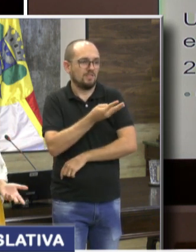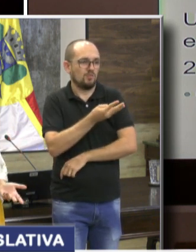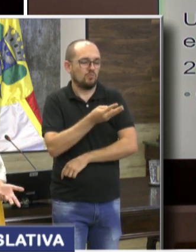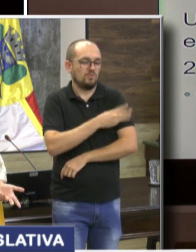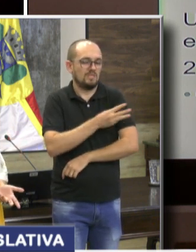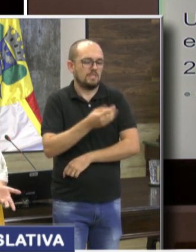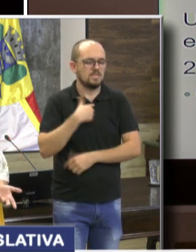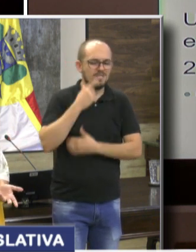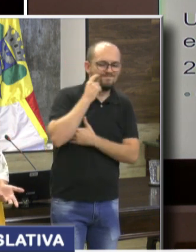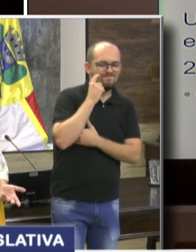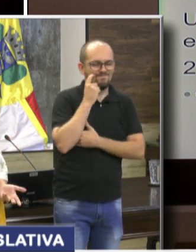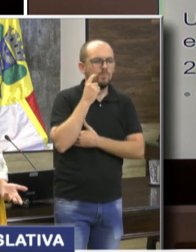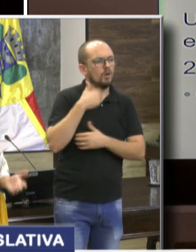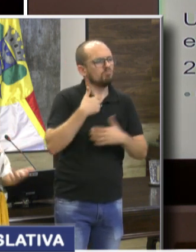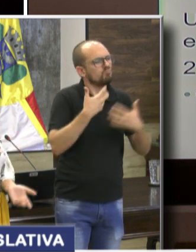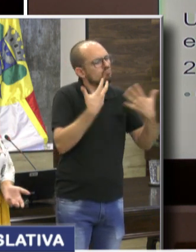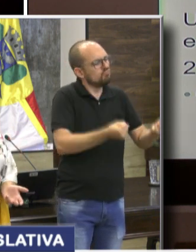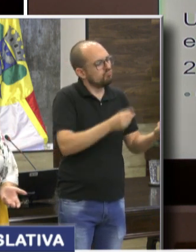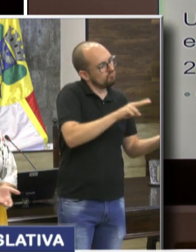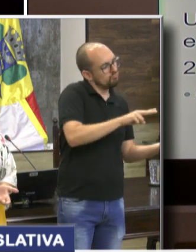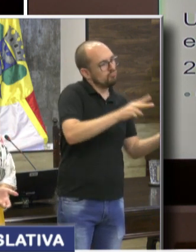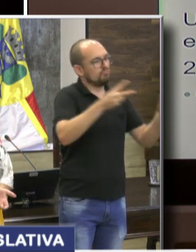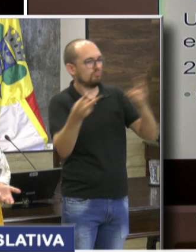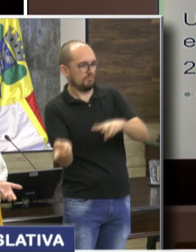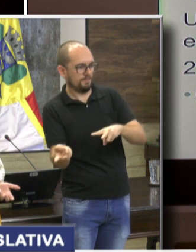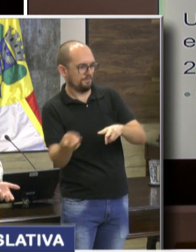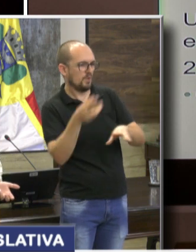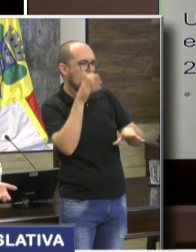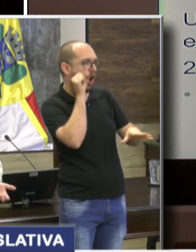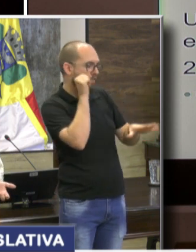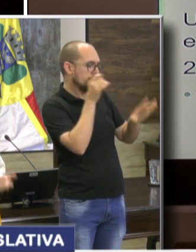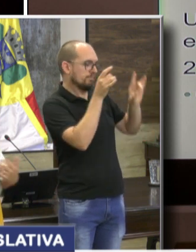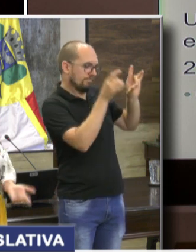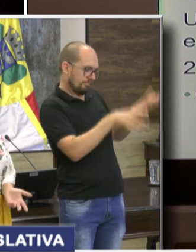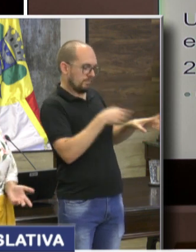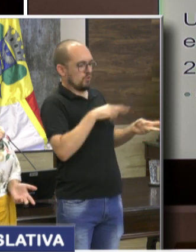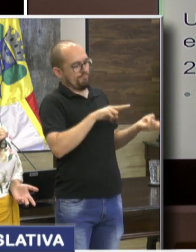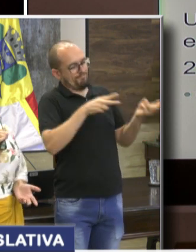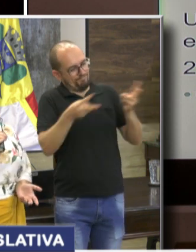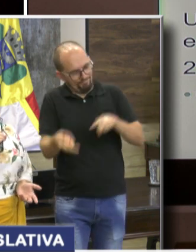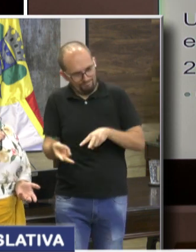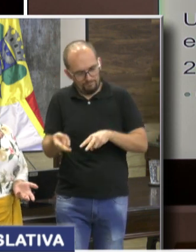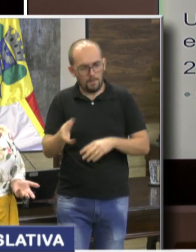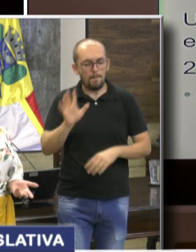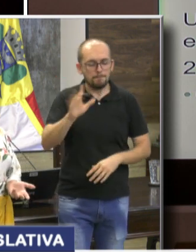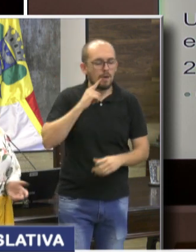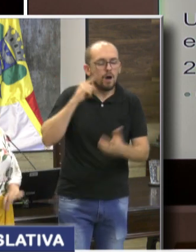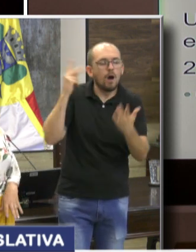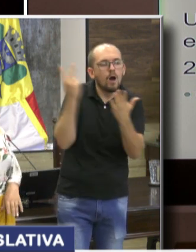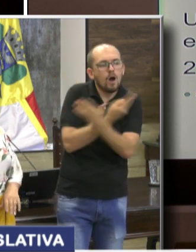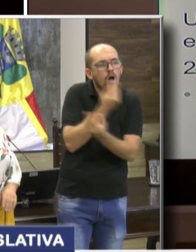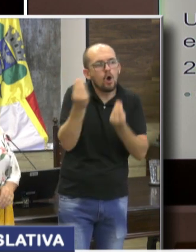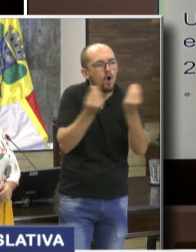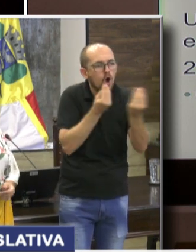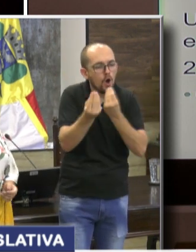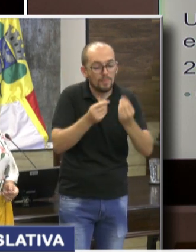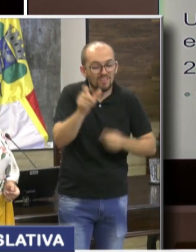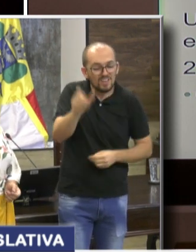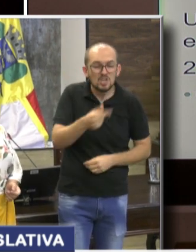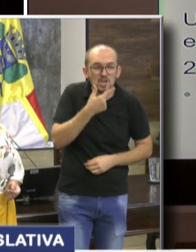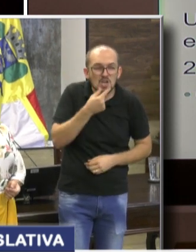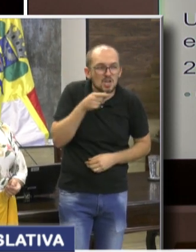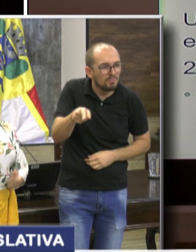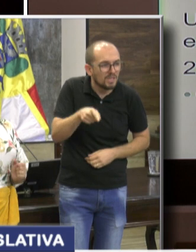me disponibilizei a ficar com ele. O que eu encontrei quando conheci o Gustavo. Eu vi uma criança